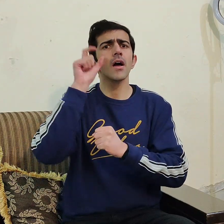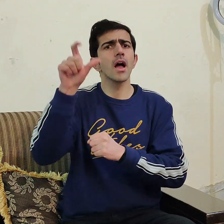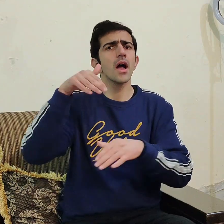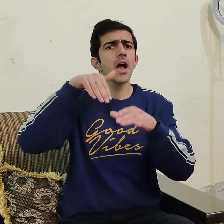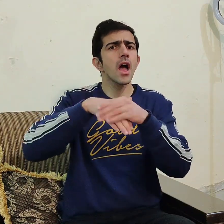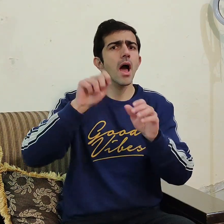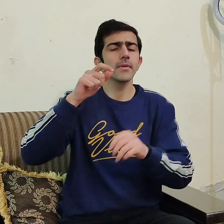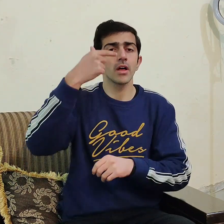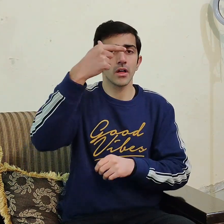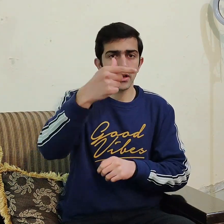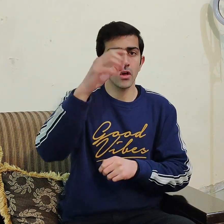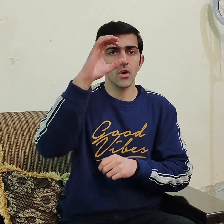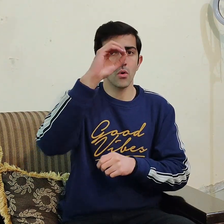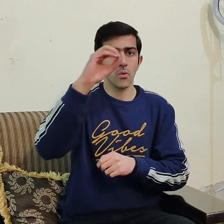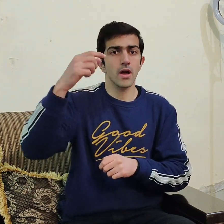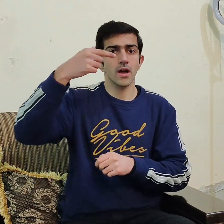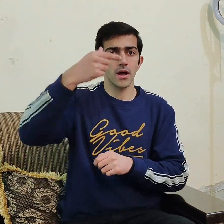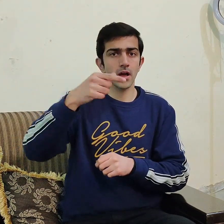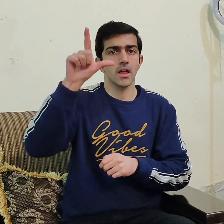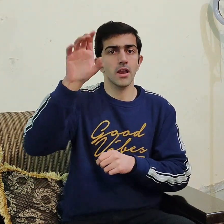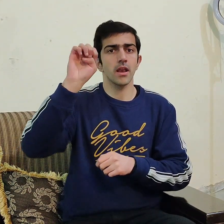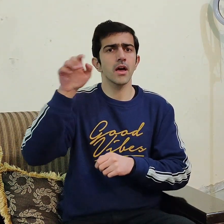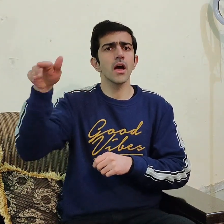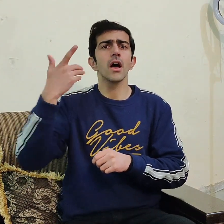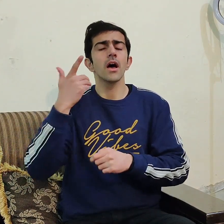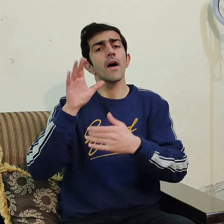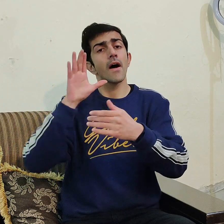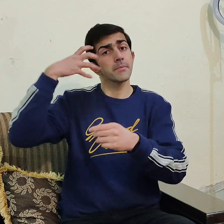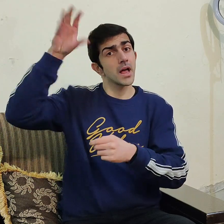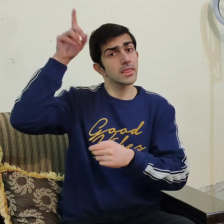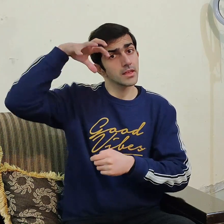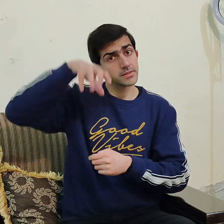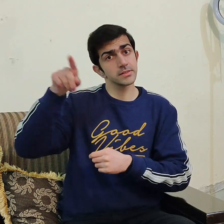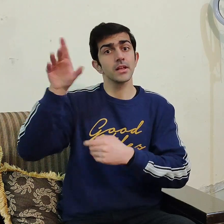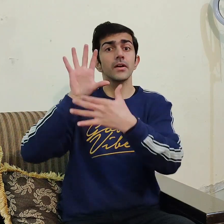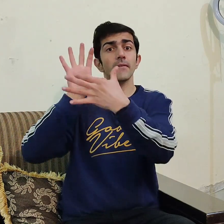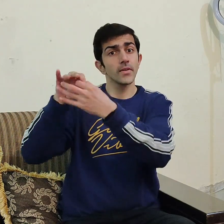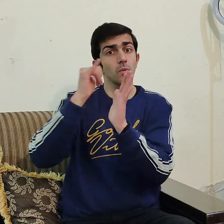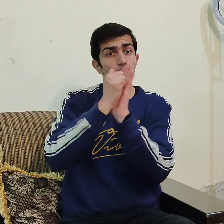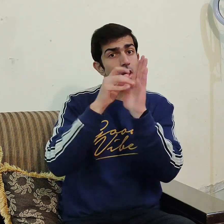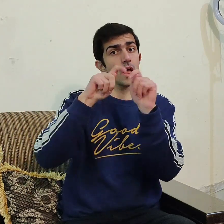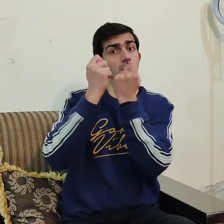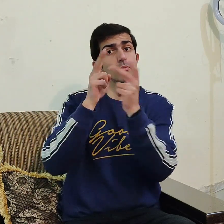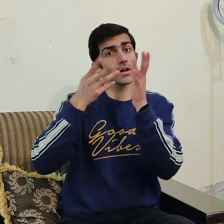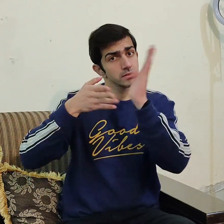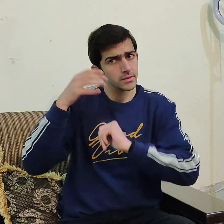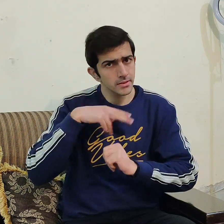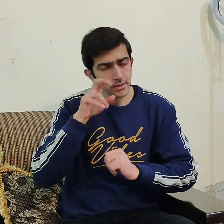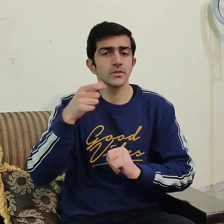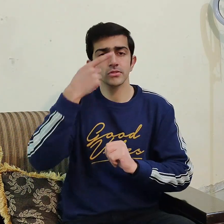डेफ हैं और वो गूगल में जॉब करते हैं, गूगल के एम्प्लॉय हैं, तो उन्होंने मुझे कहा कि मैं यूट्यूब टीम से